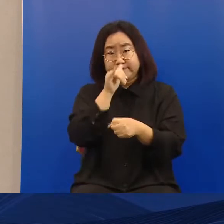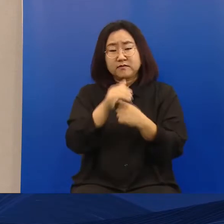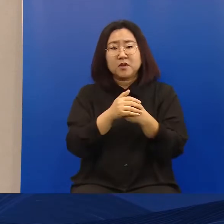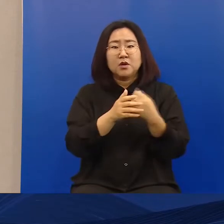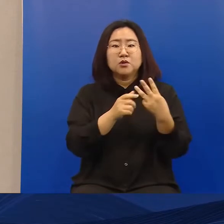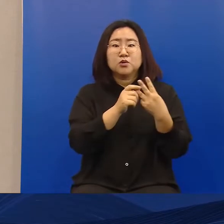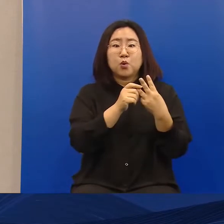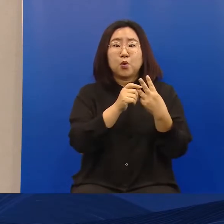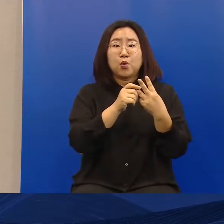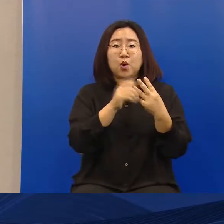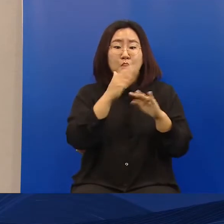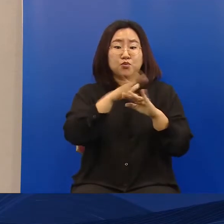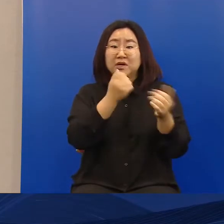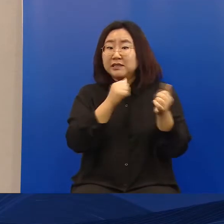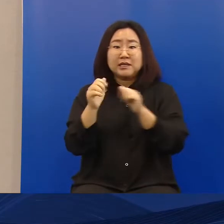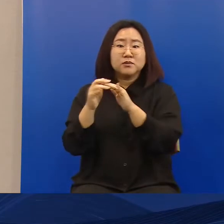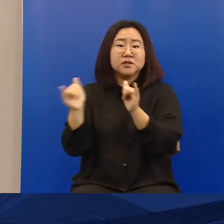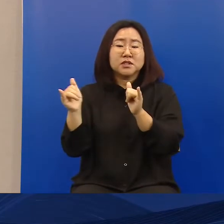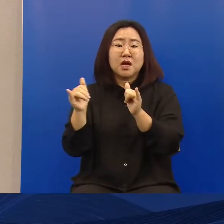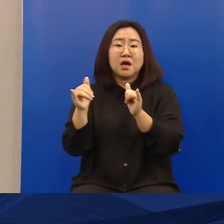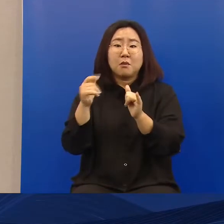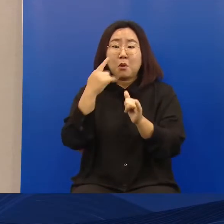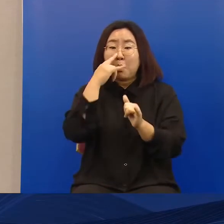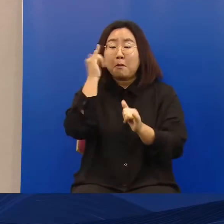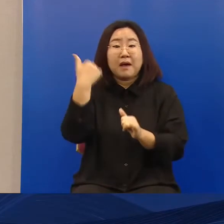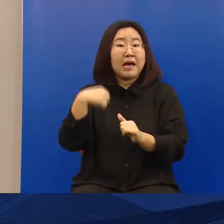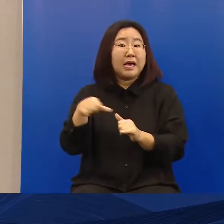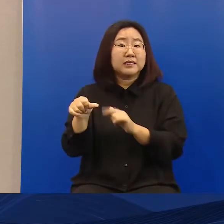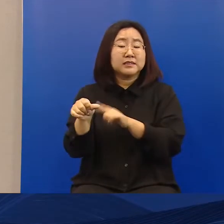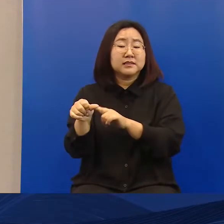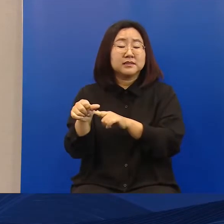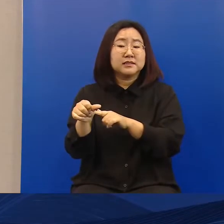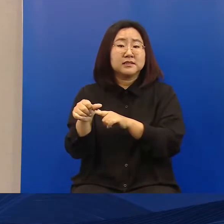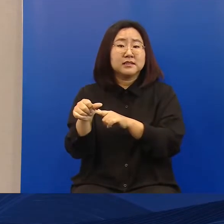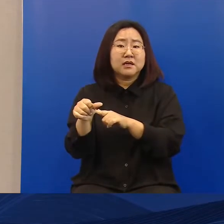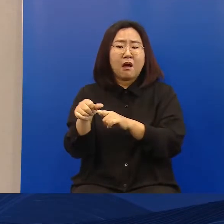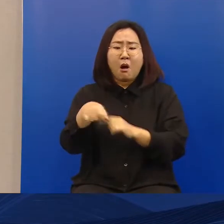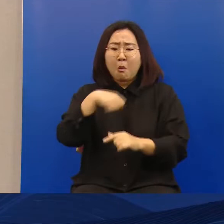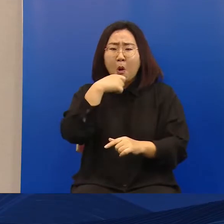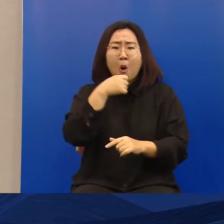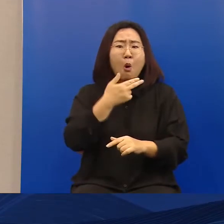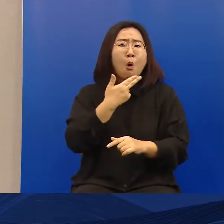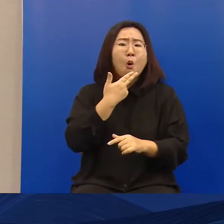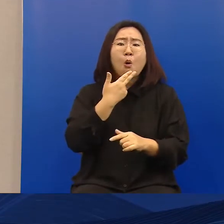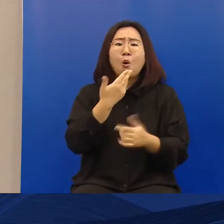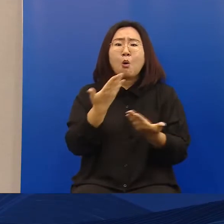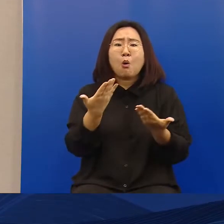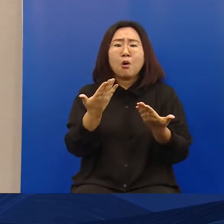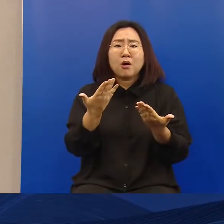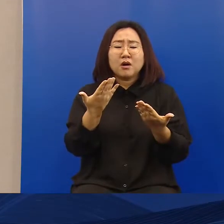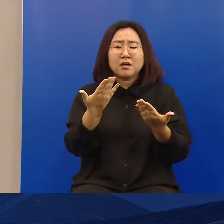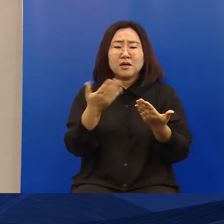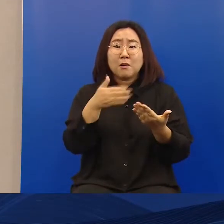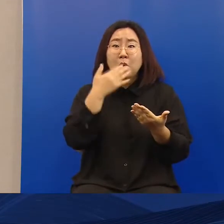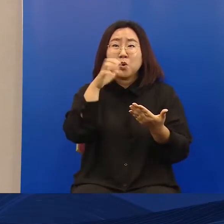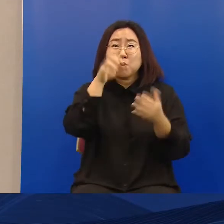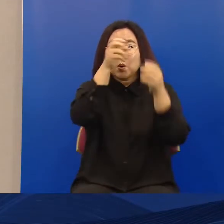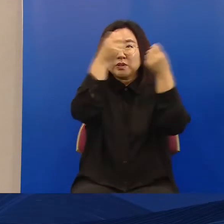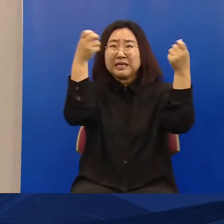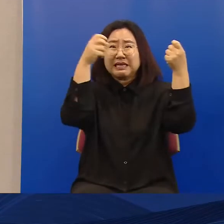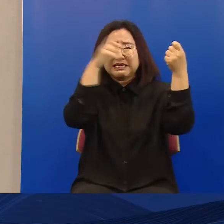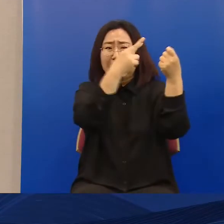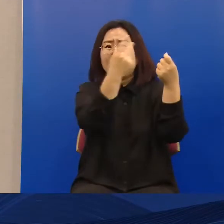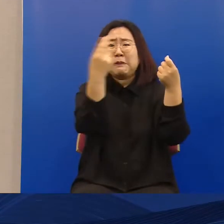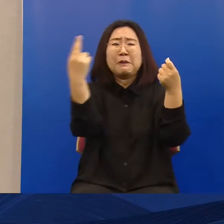또 탈북자들의 모자간에 그 먹을 게 없어서 찬장이 다 비는